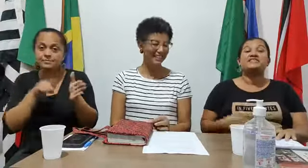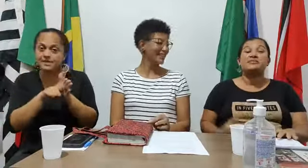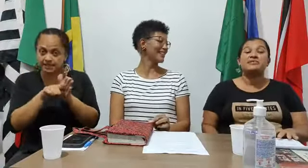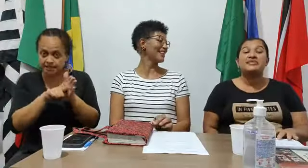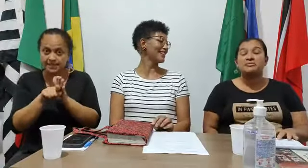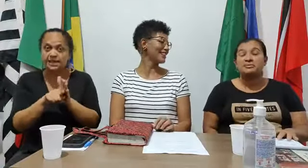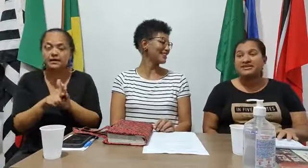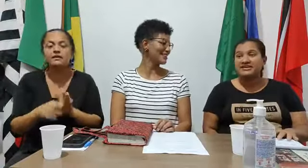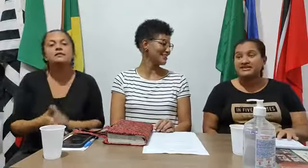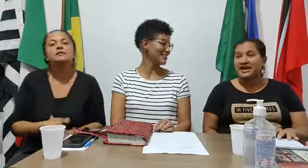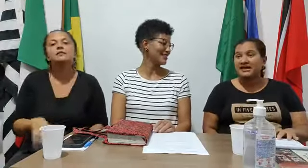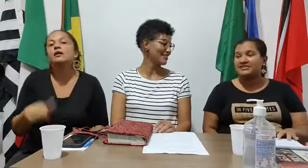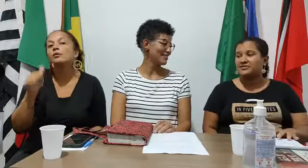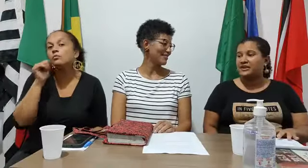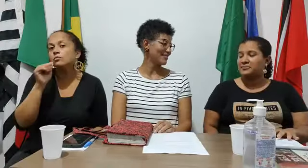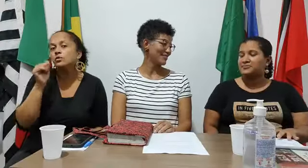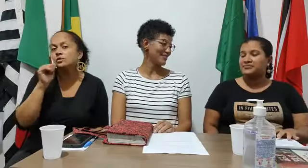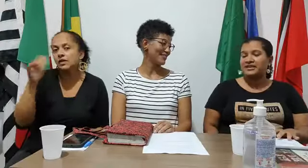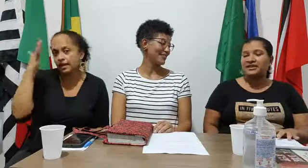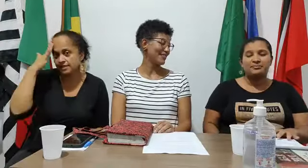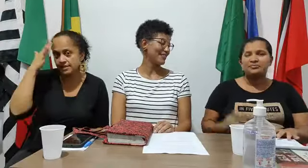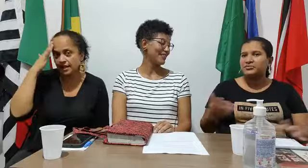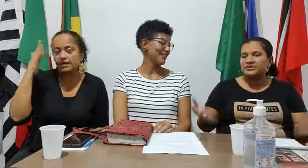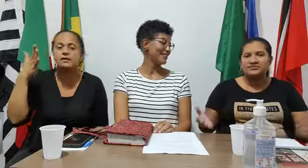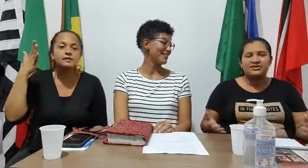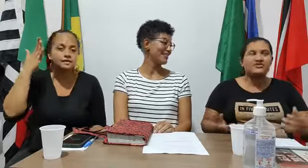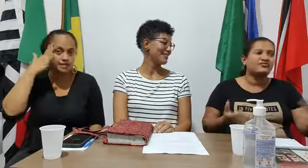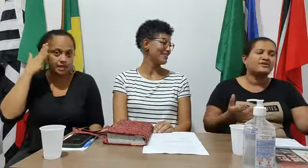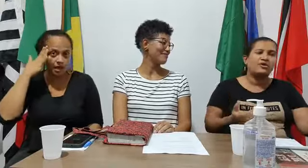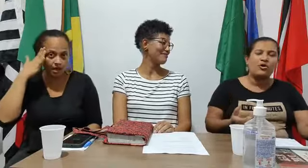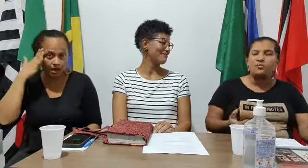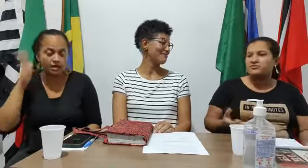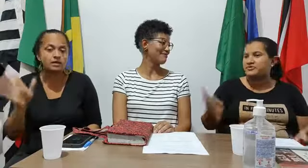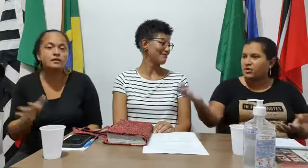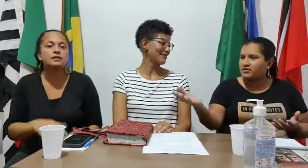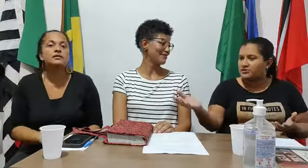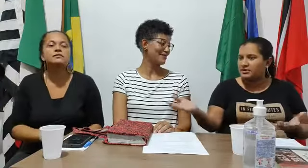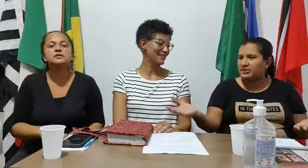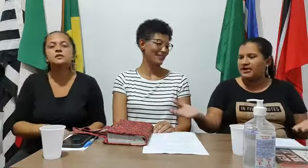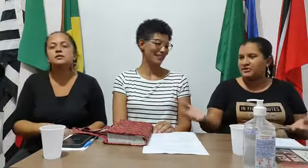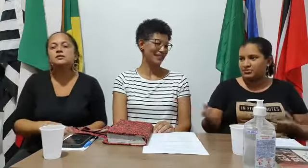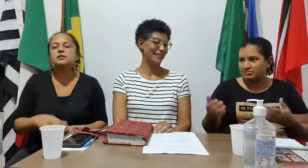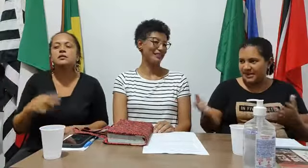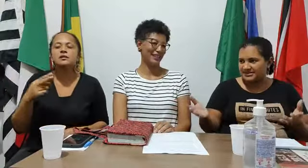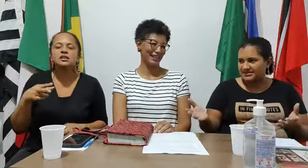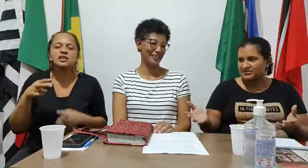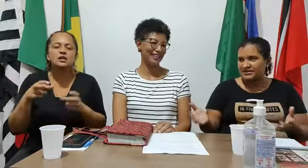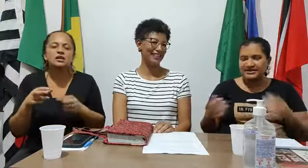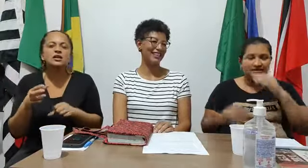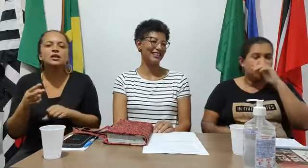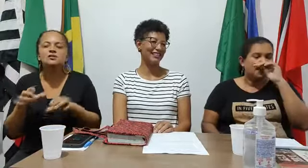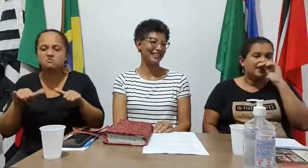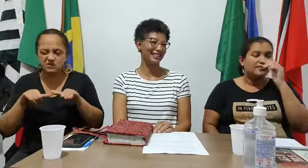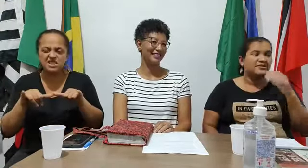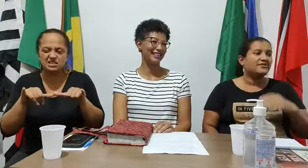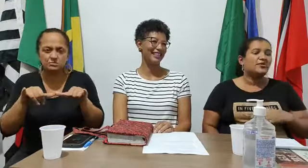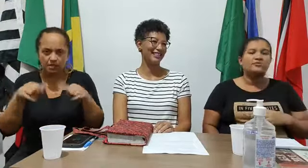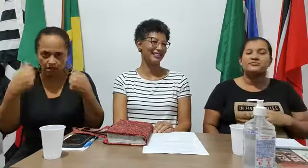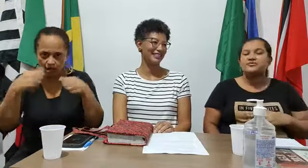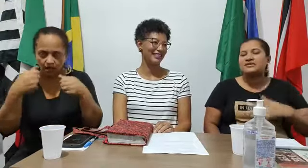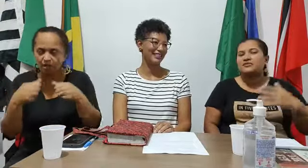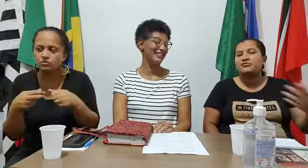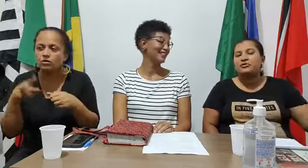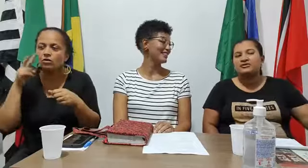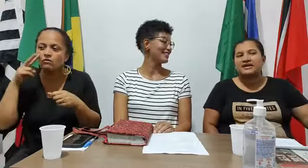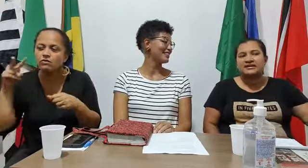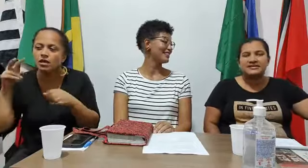mulher sábia sabe planejar, então ela, por exemplo, antes de fazer compra, você olha o teu armário, é o básico, né? Sim. Se